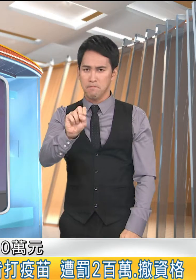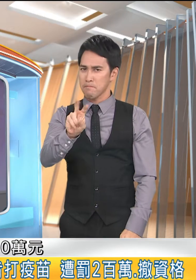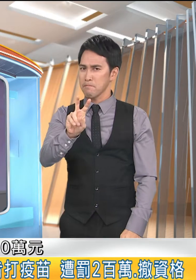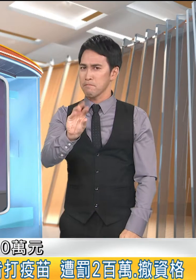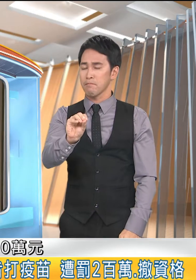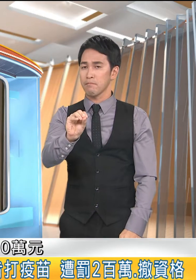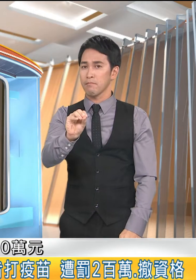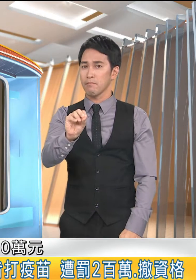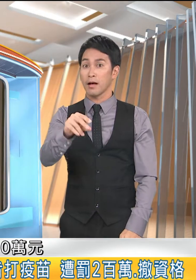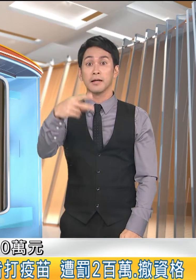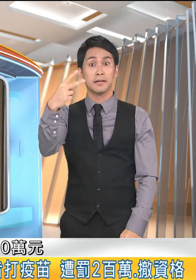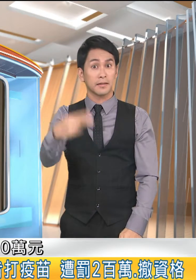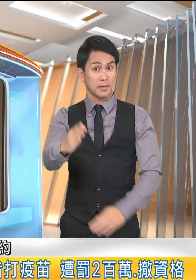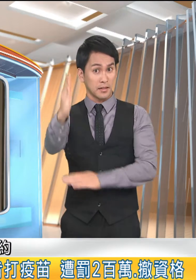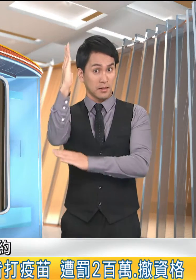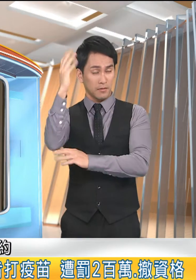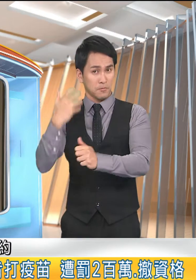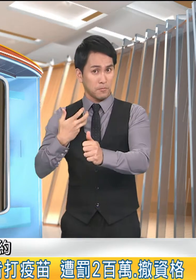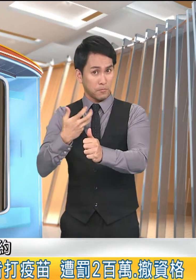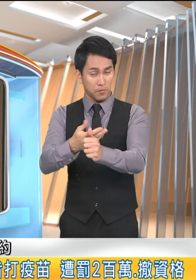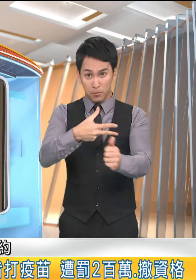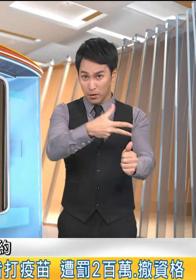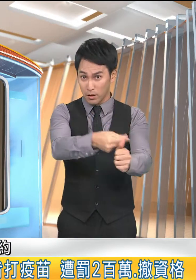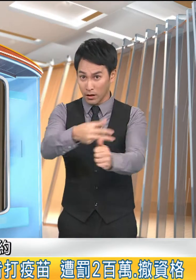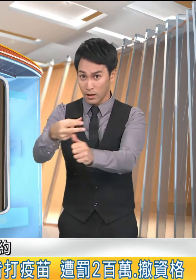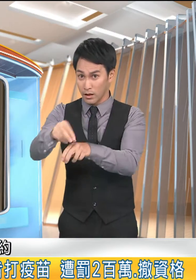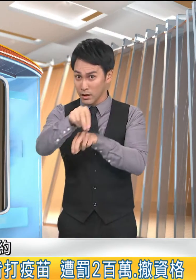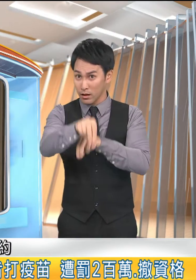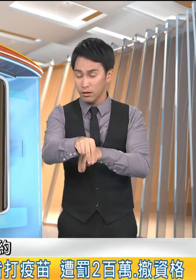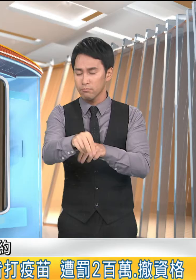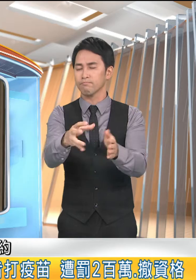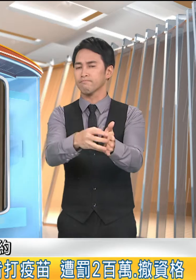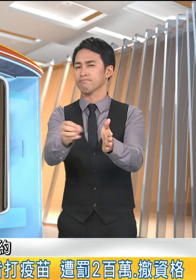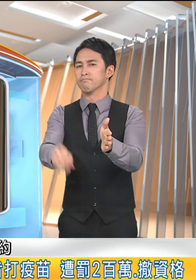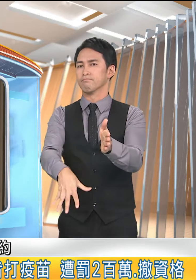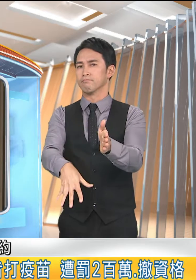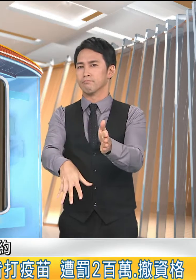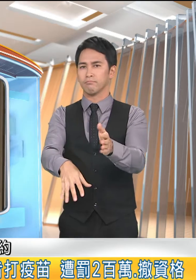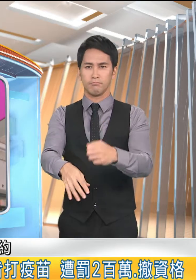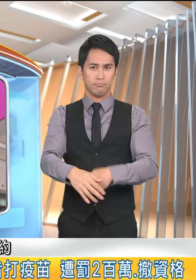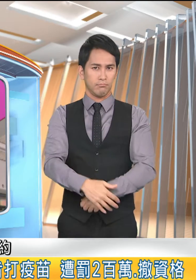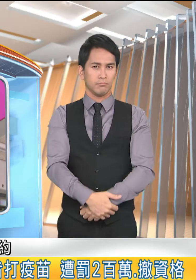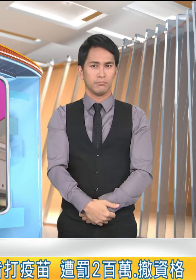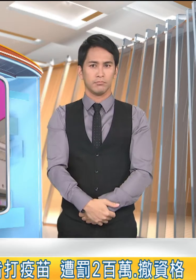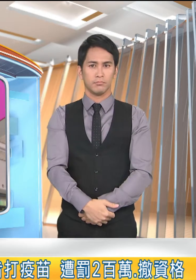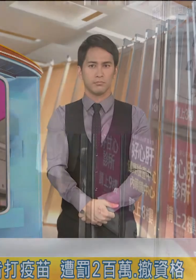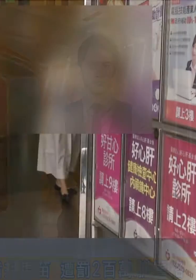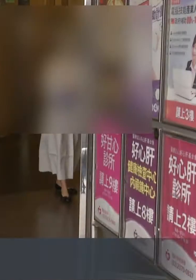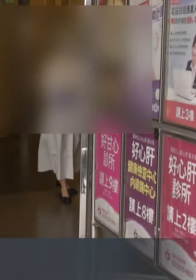高罚锾200万元，并终止疫苗施打合约。